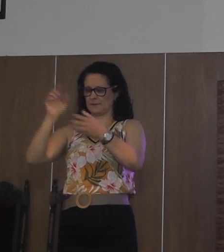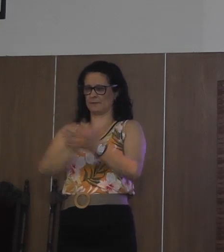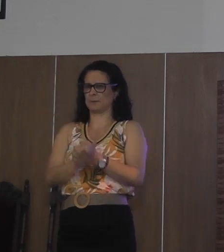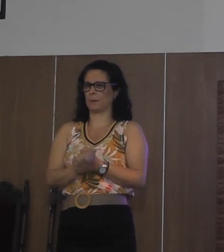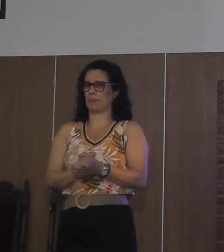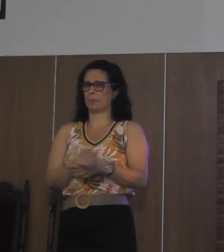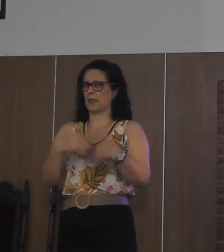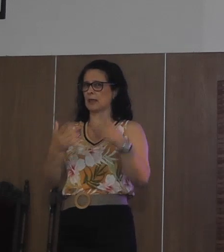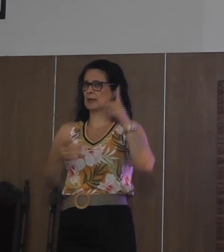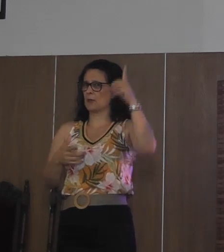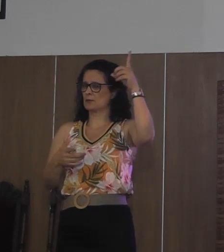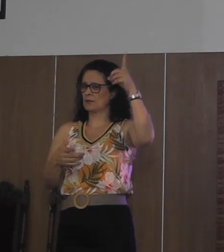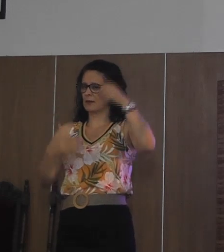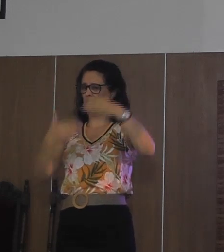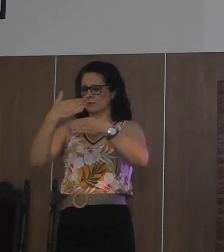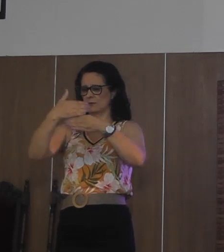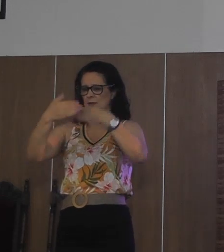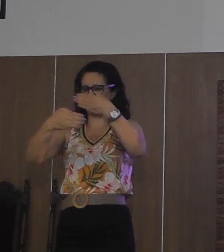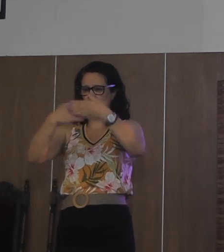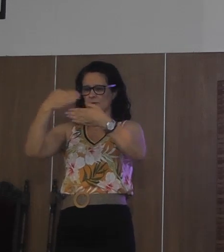E Deus faz as muralhas caírem.